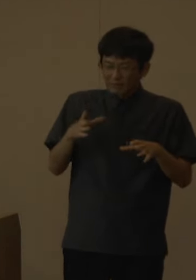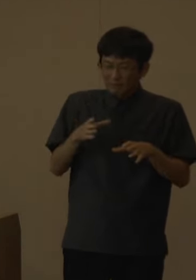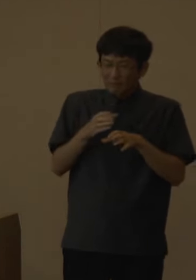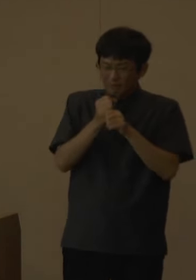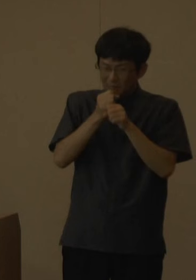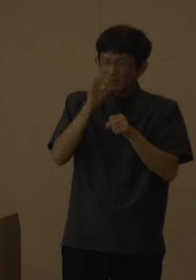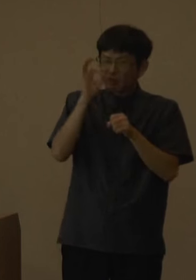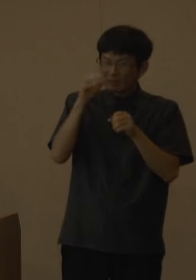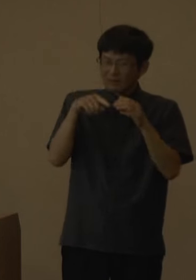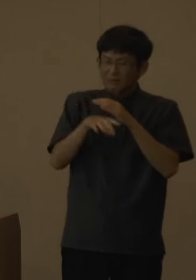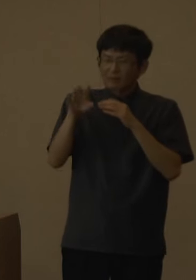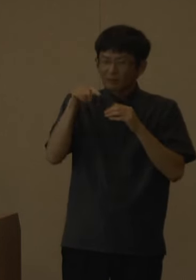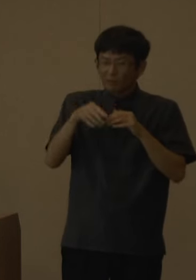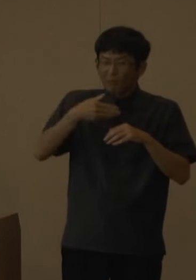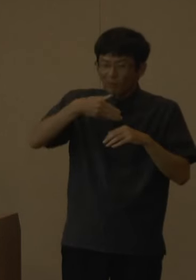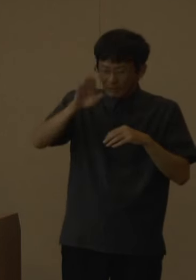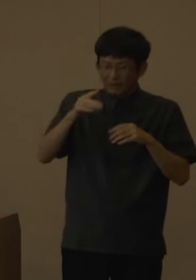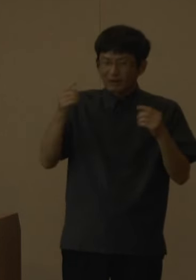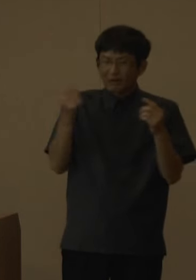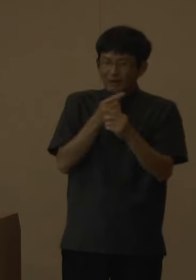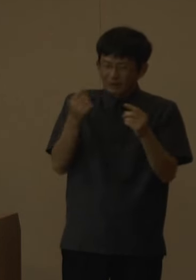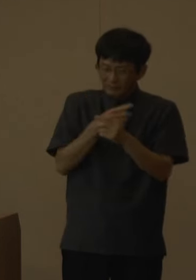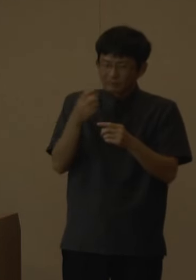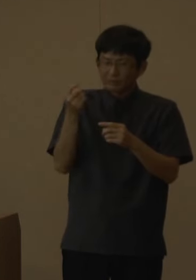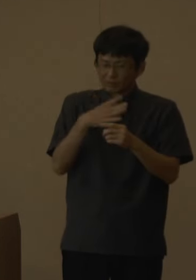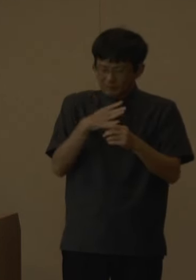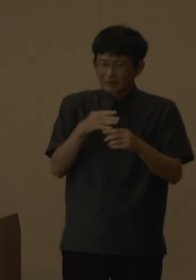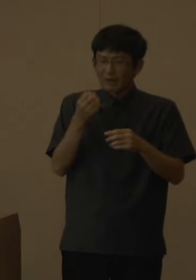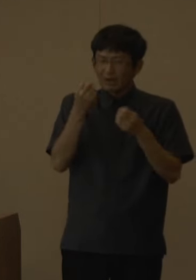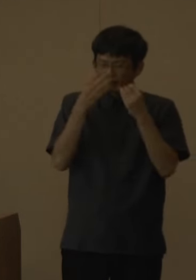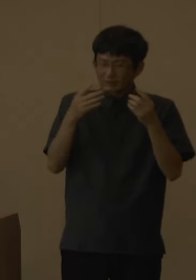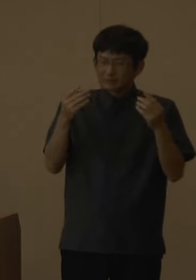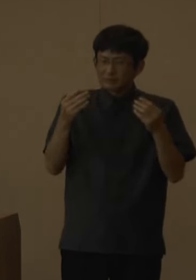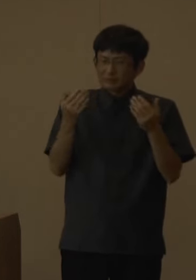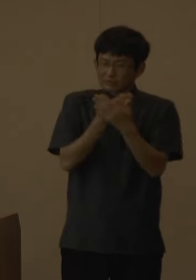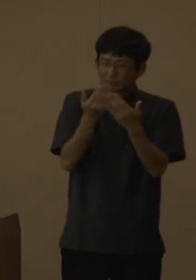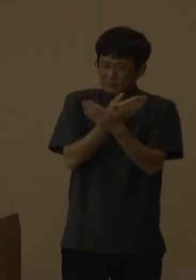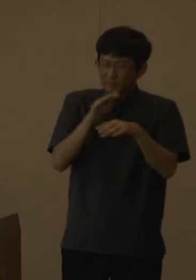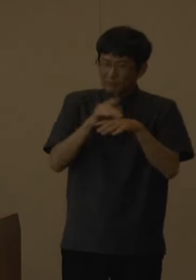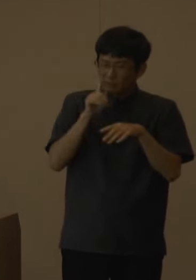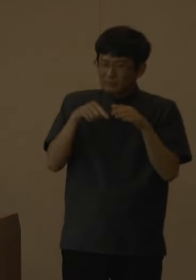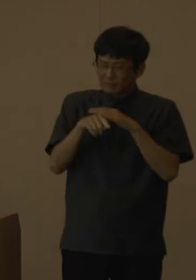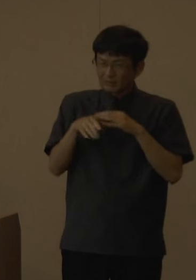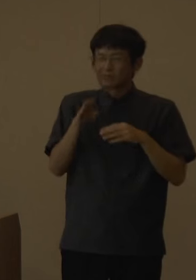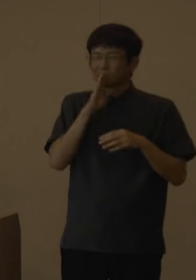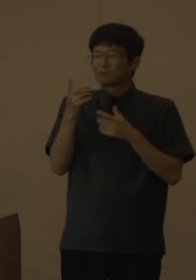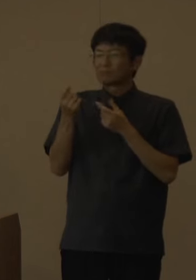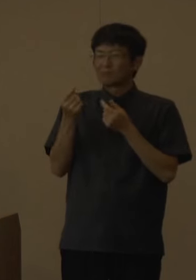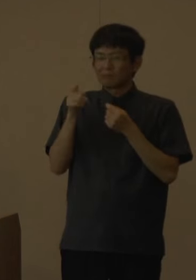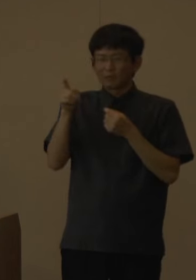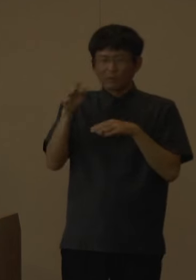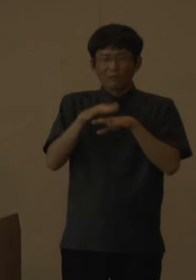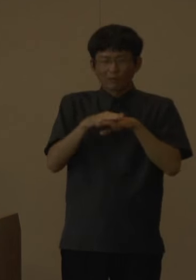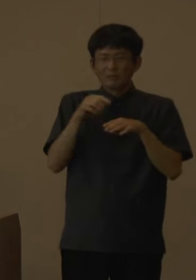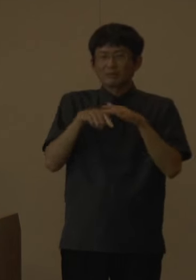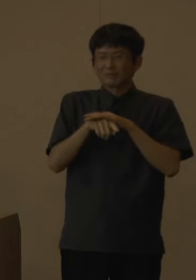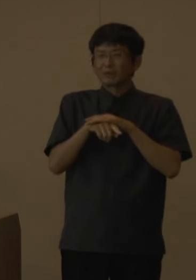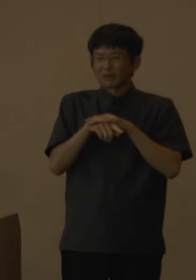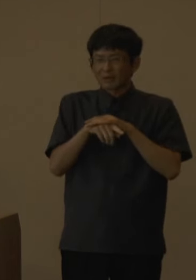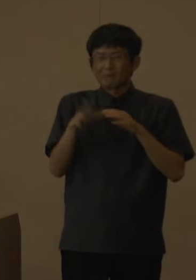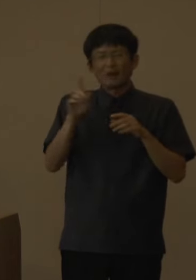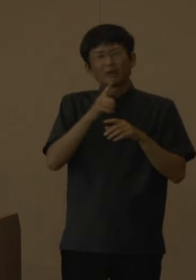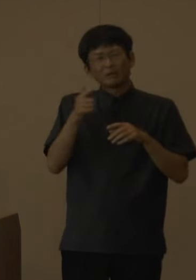から変えていったり発展させる、あくまでこだわるものではないという解釈でよろしいですか。 はい、それでいいと思います。中には